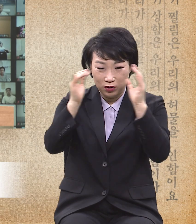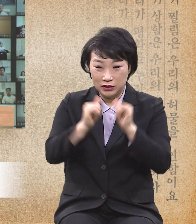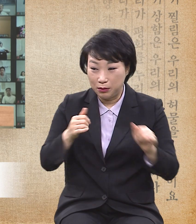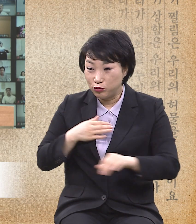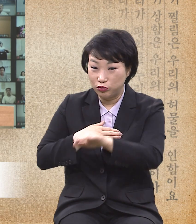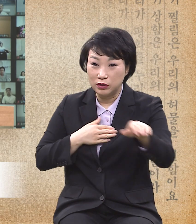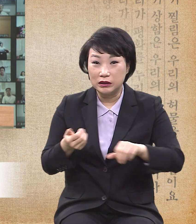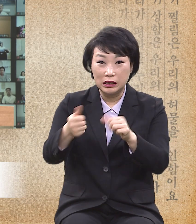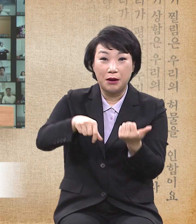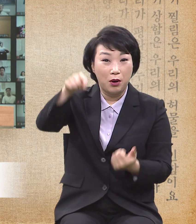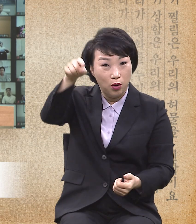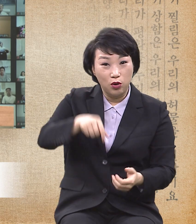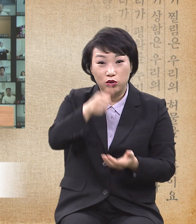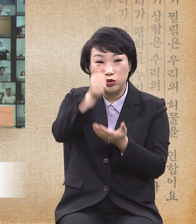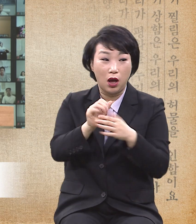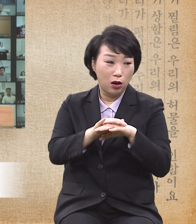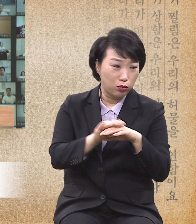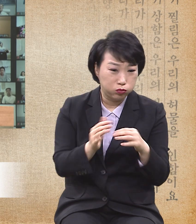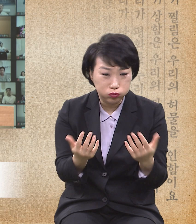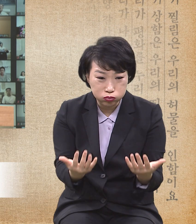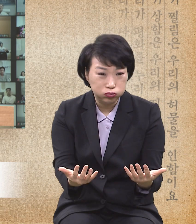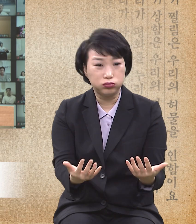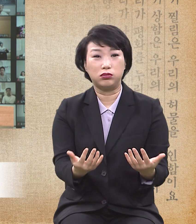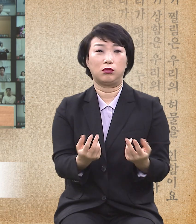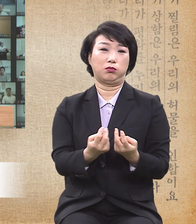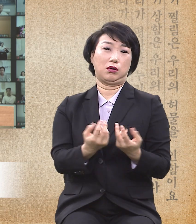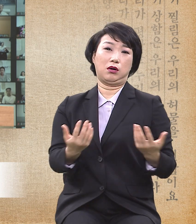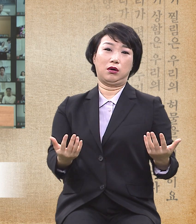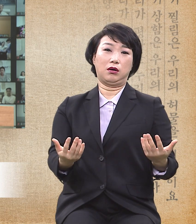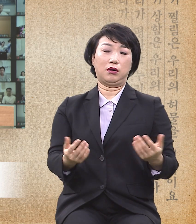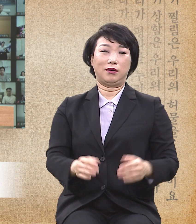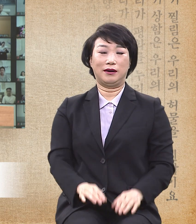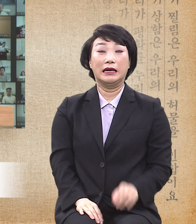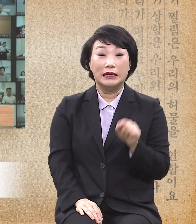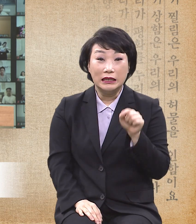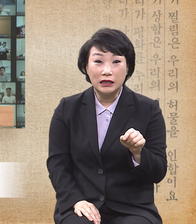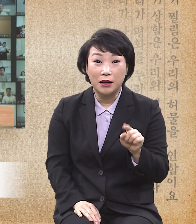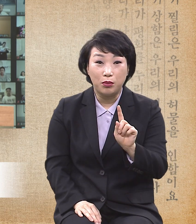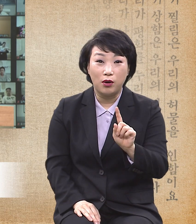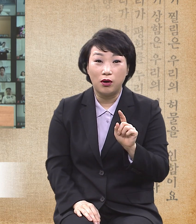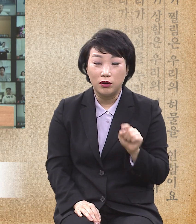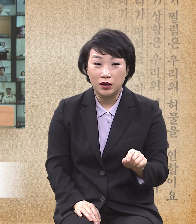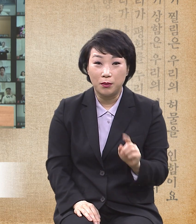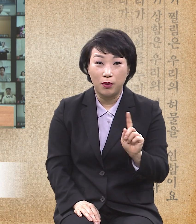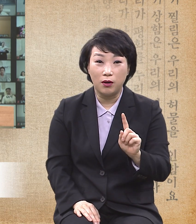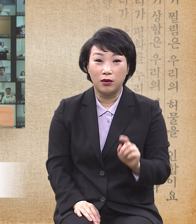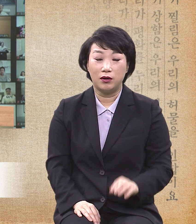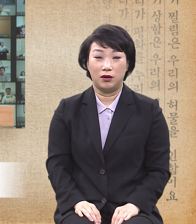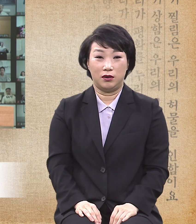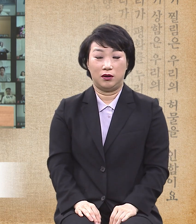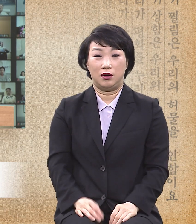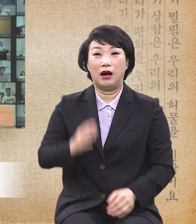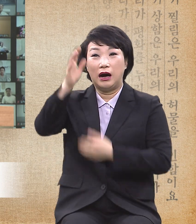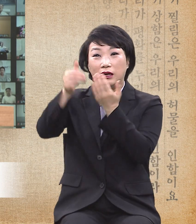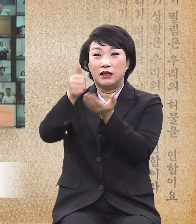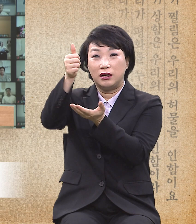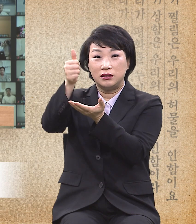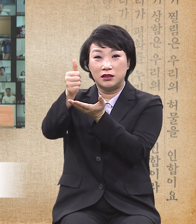이른 죄를 해결할 길이 없어. 그것이 무슨 죄냐?